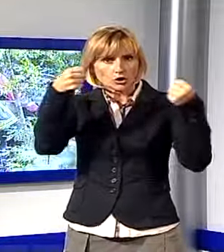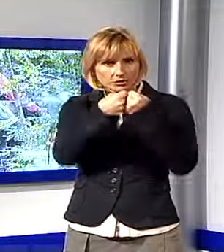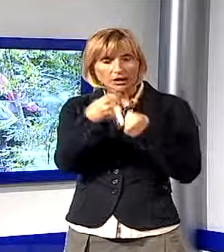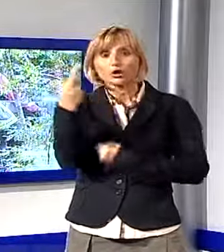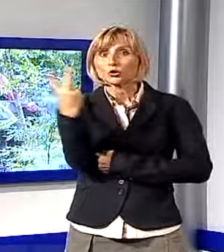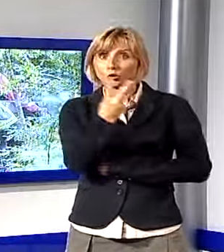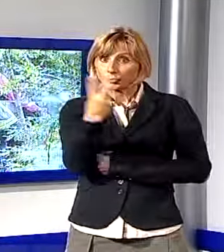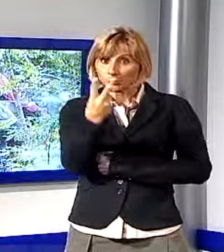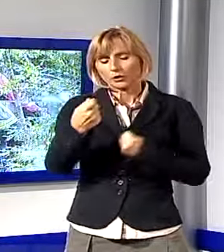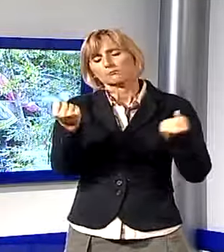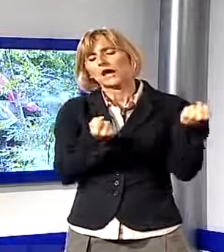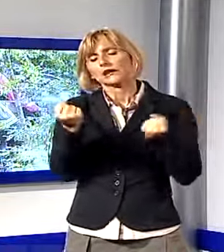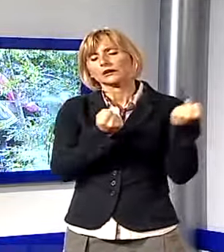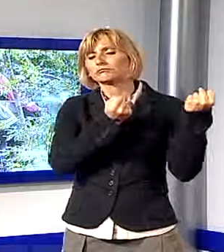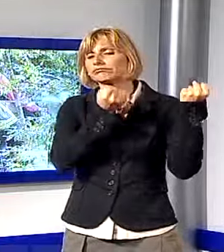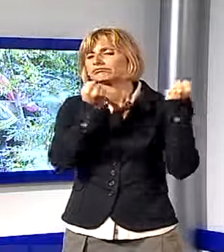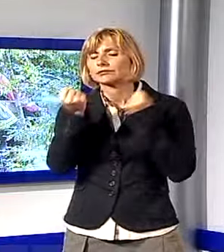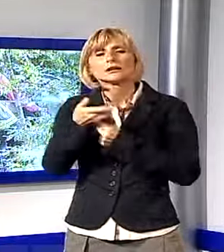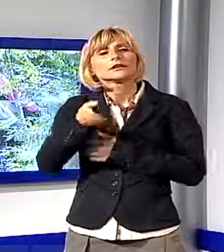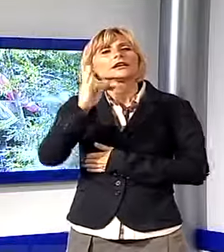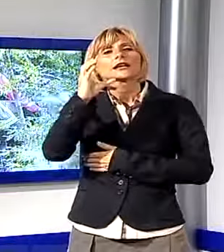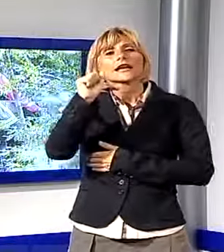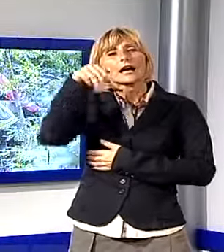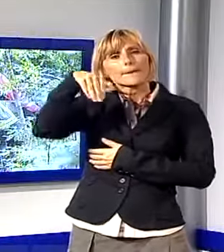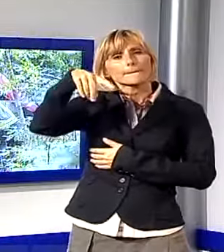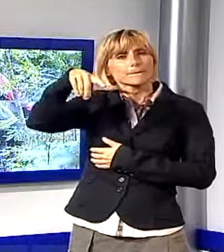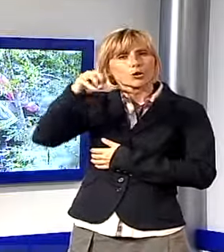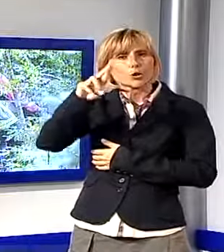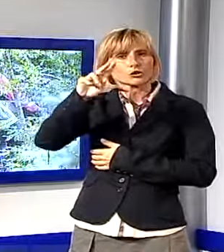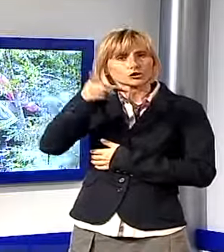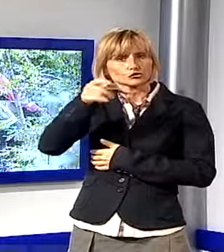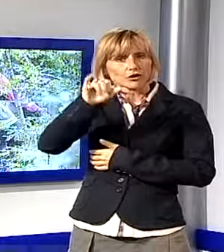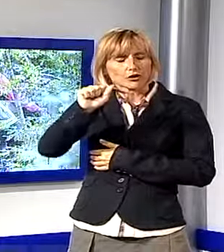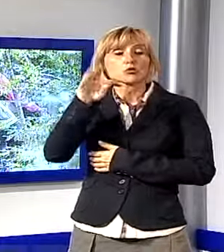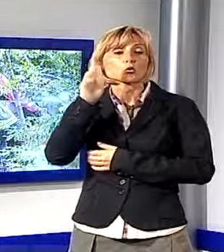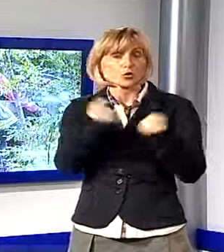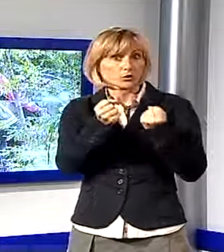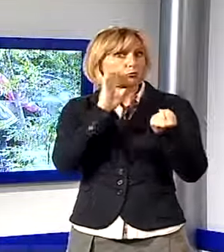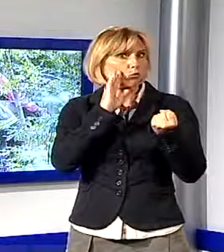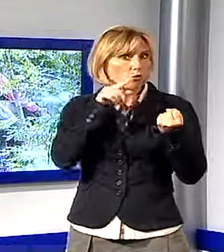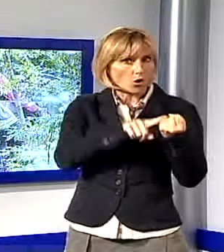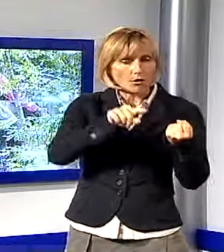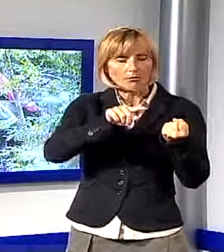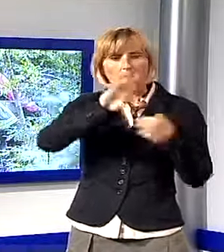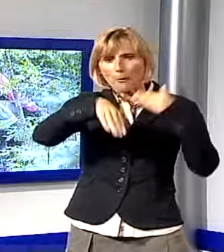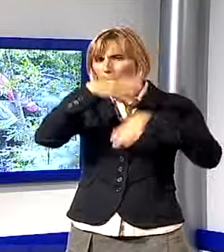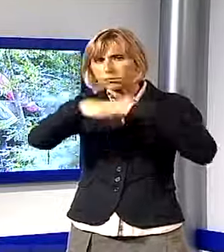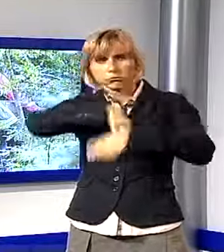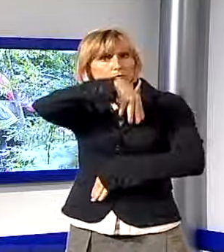viaggiando sulla strada che collega Camporgiano a Puglianella e l'auto, condotta dall'uomo, era finita fuori strada precipitando in una